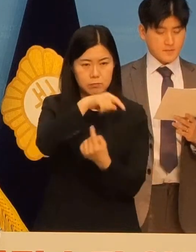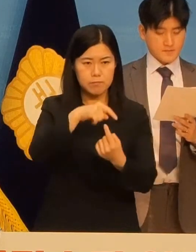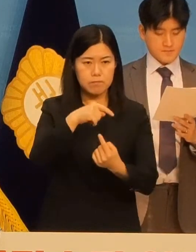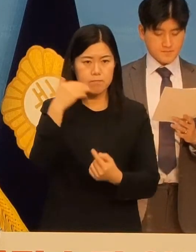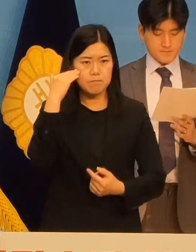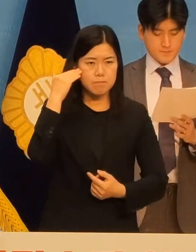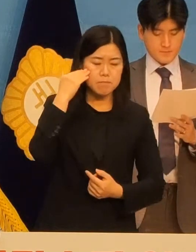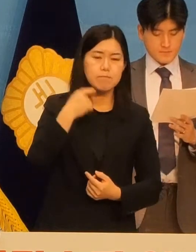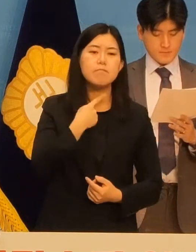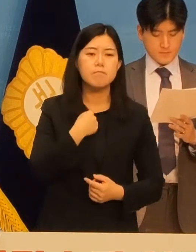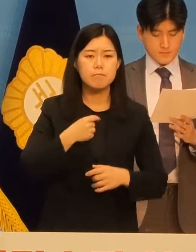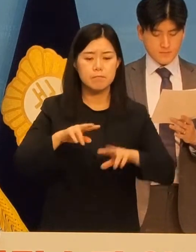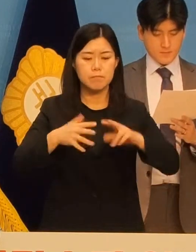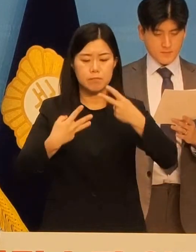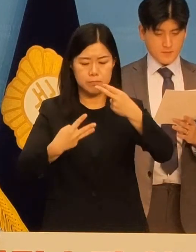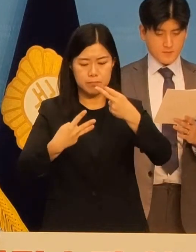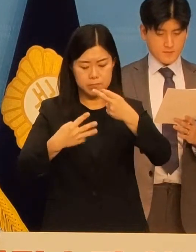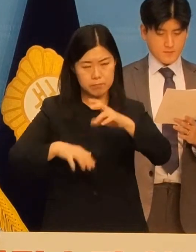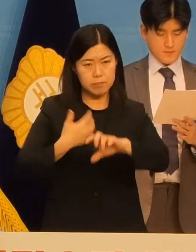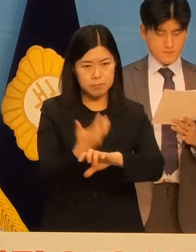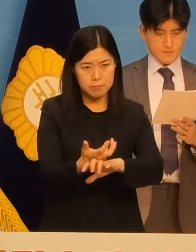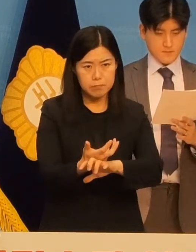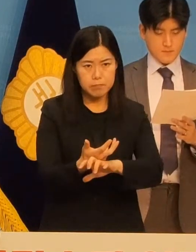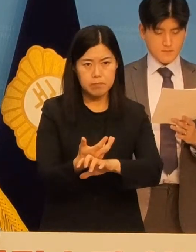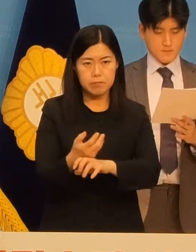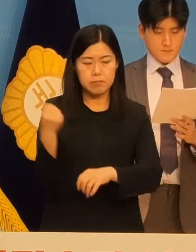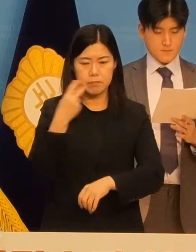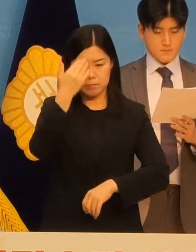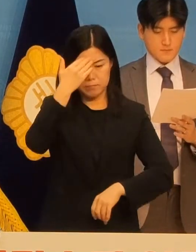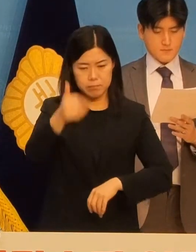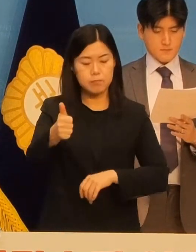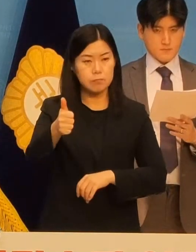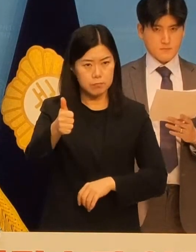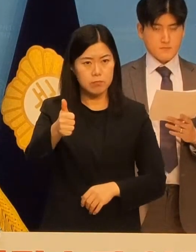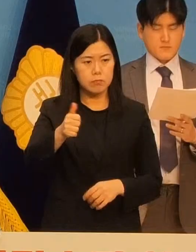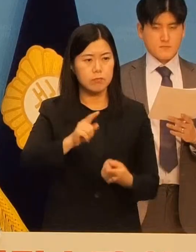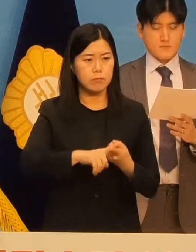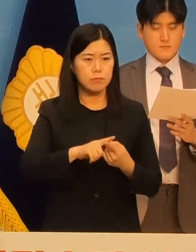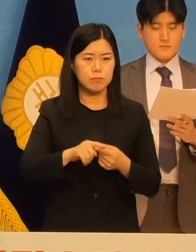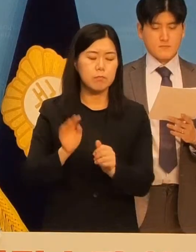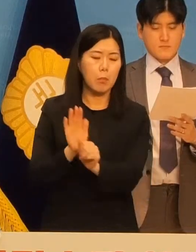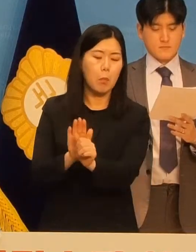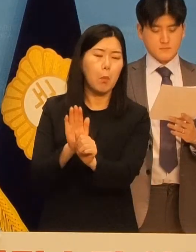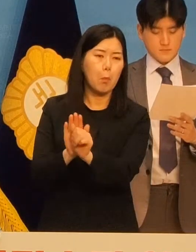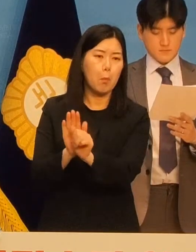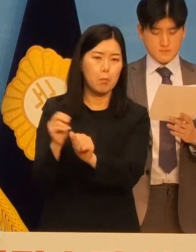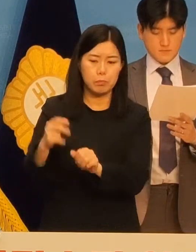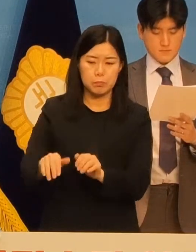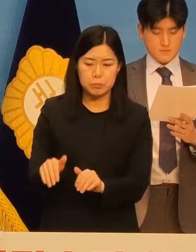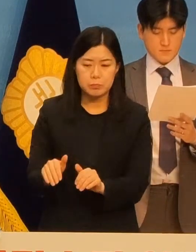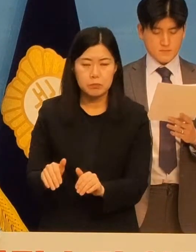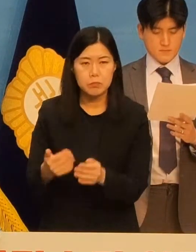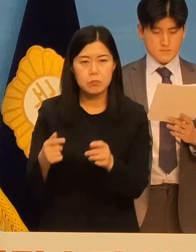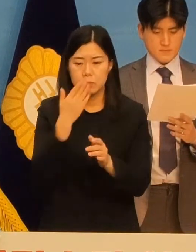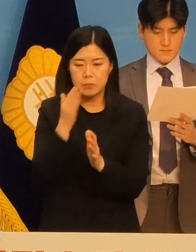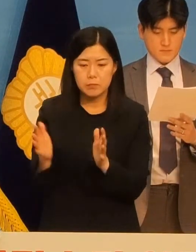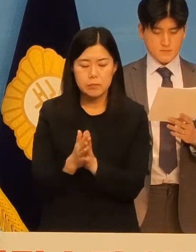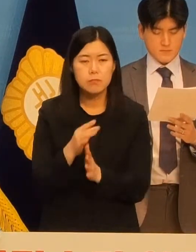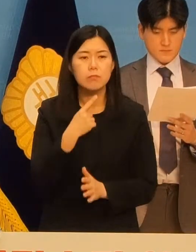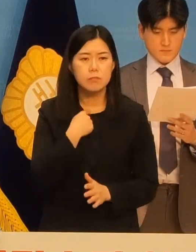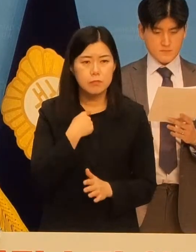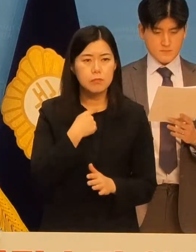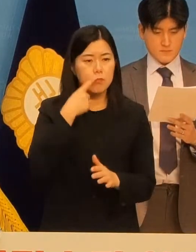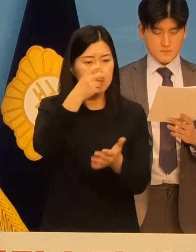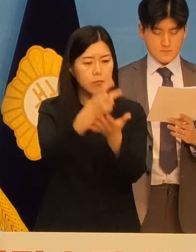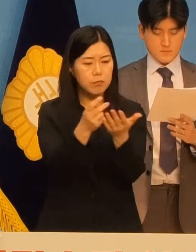12.3 내란과 내란 속의 윤석열에게 그동안 협조하고 부역한 반헌법